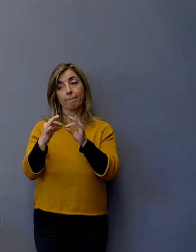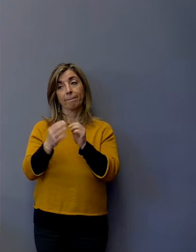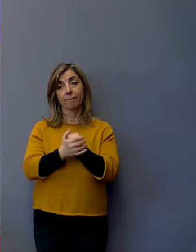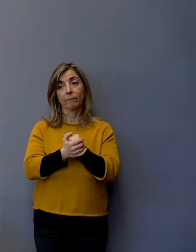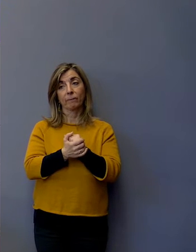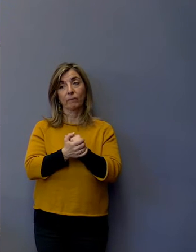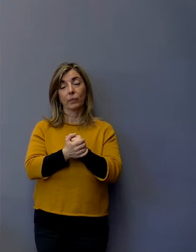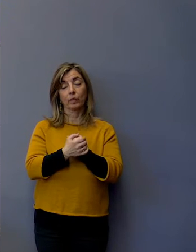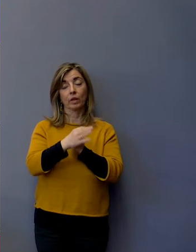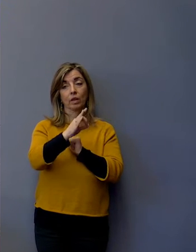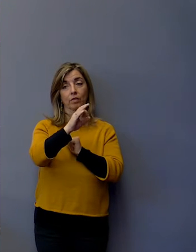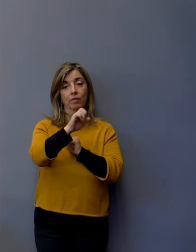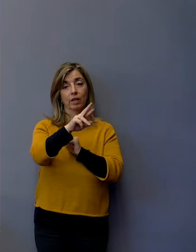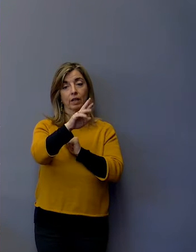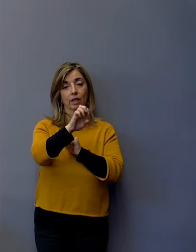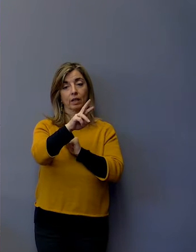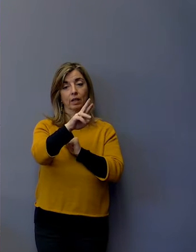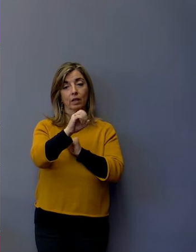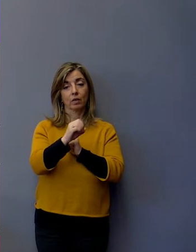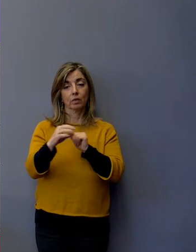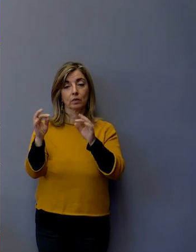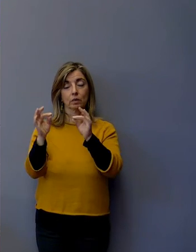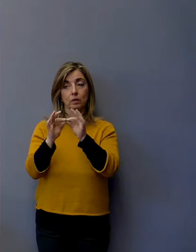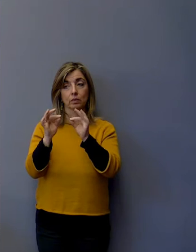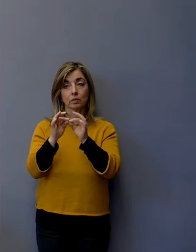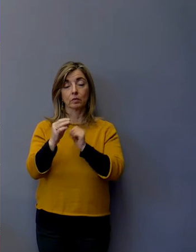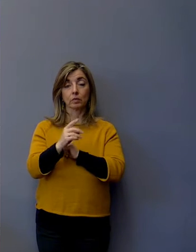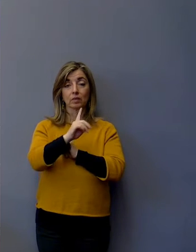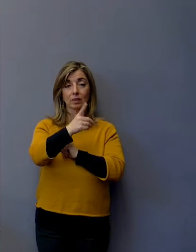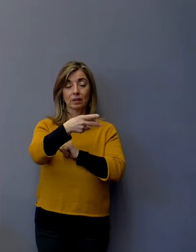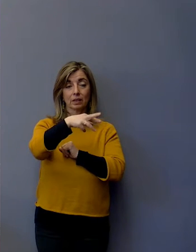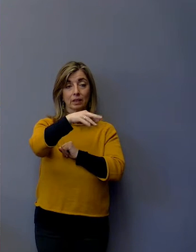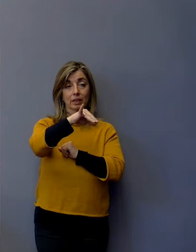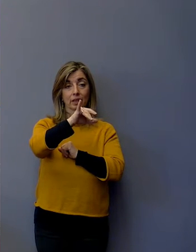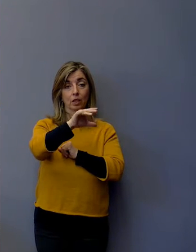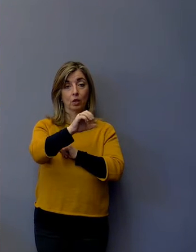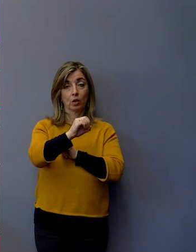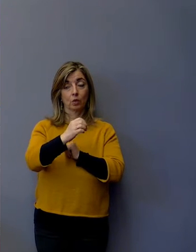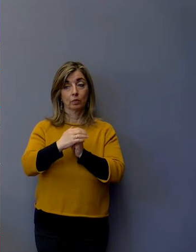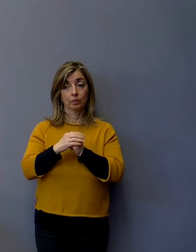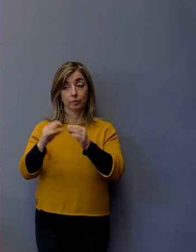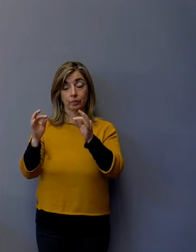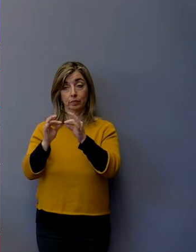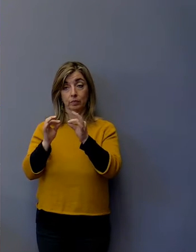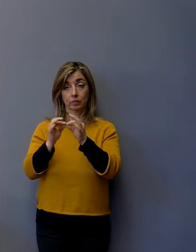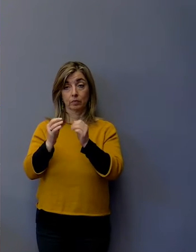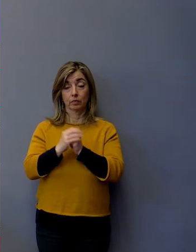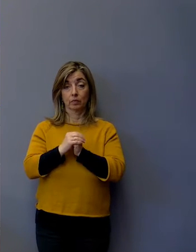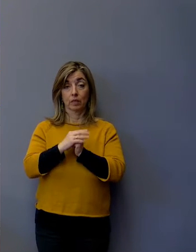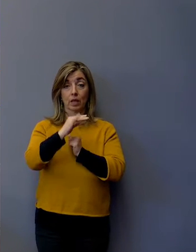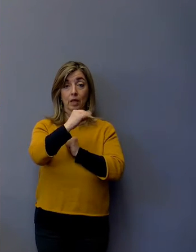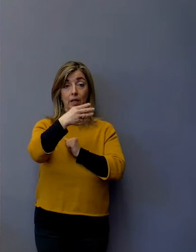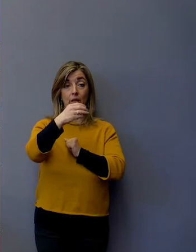consigliere ferrero favorevole consigliere grillo pravo regole consigliere